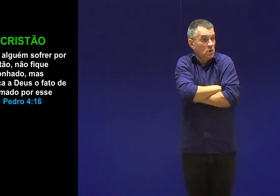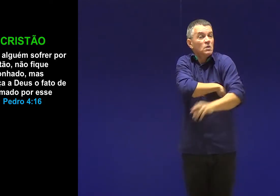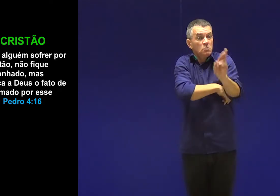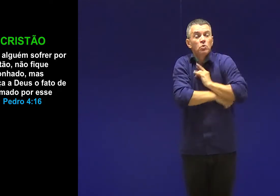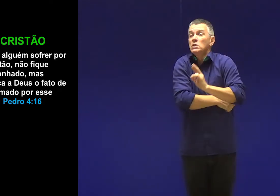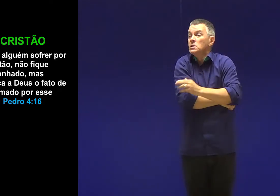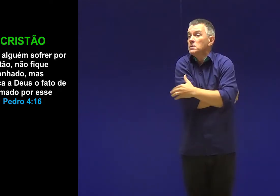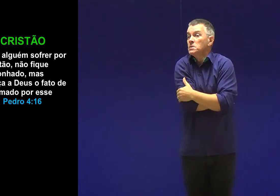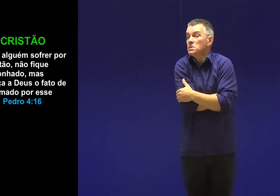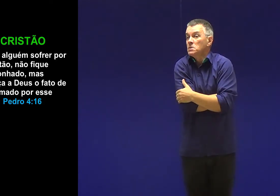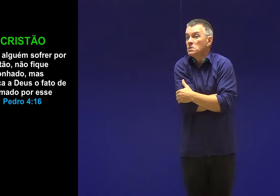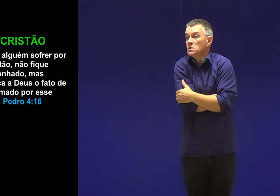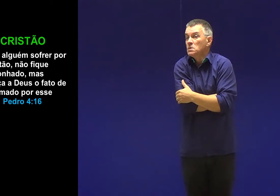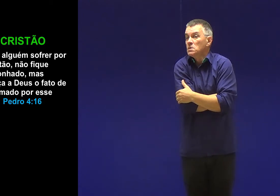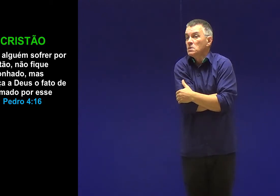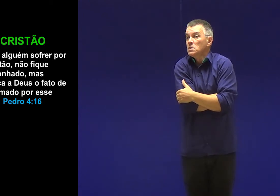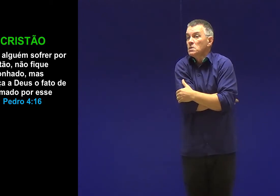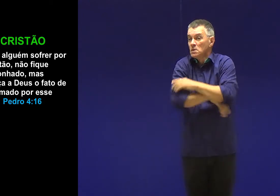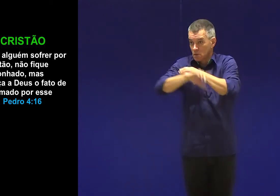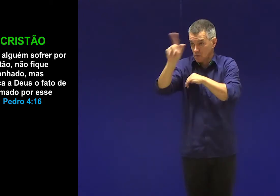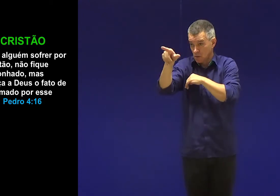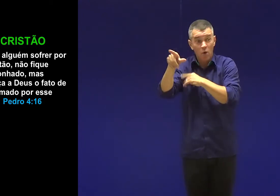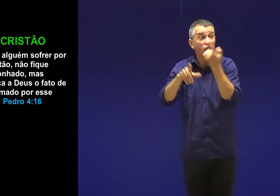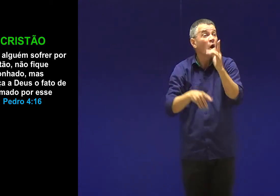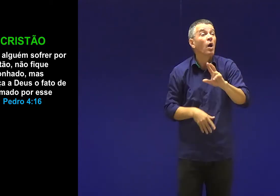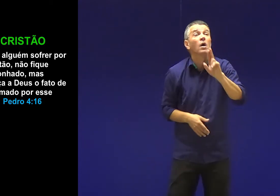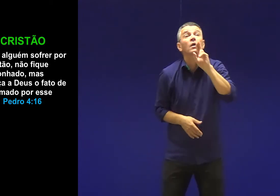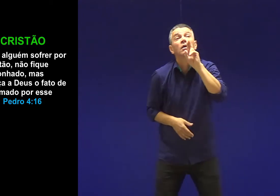Como o cristão pode vencer tudo isso?